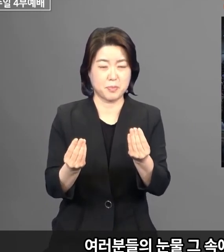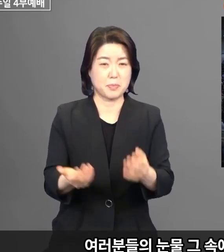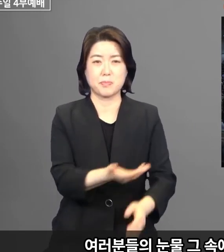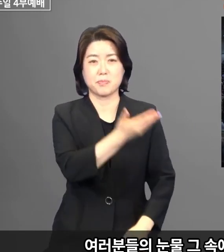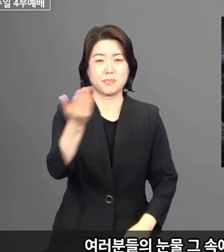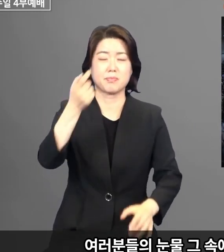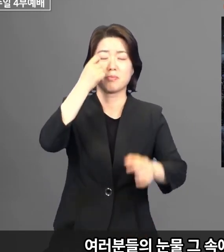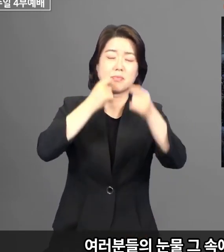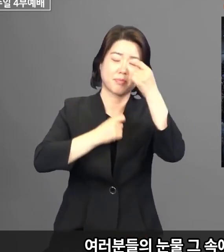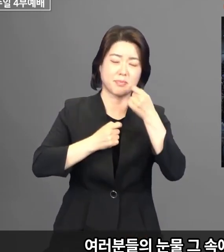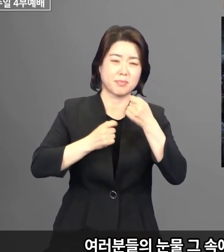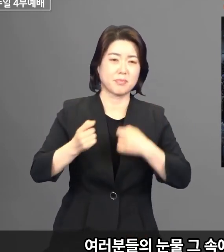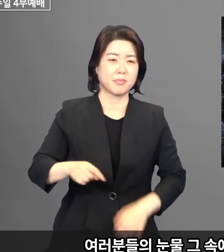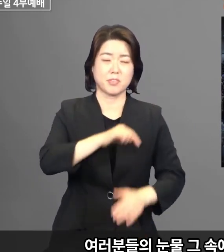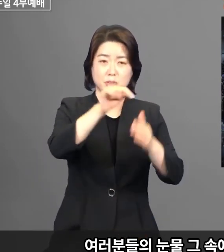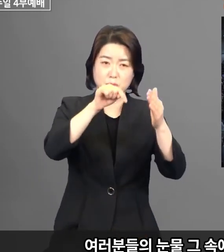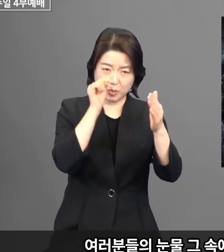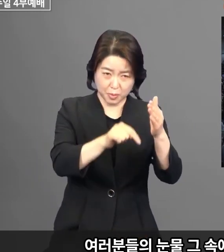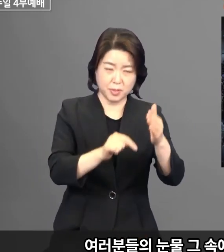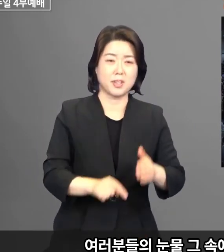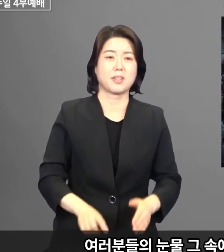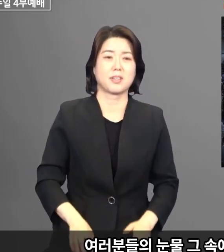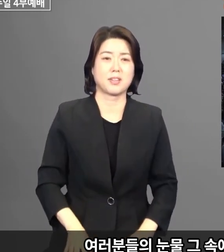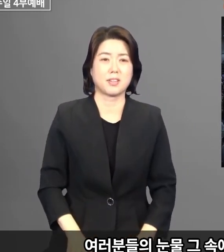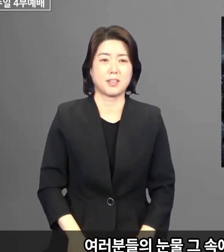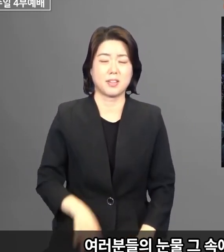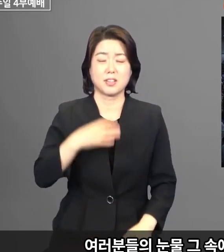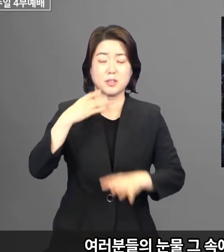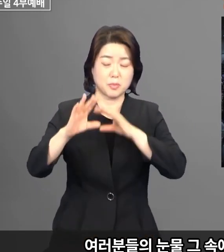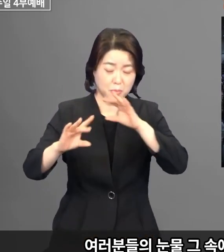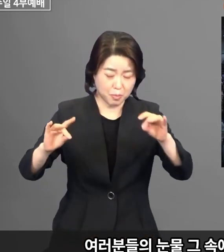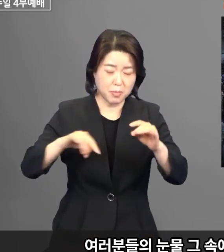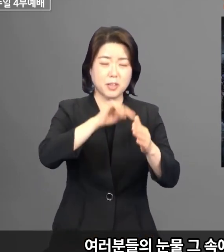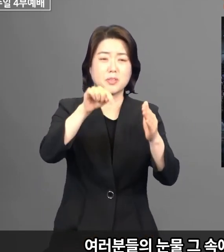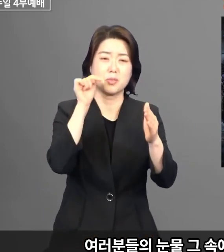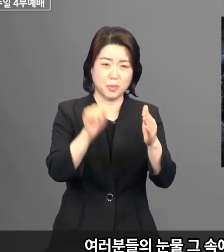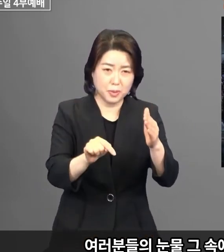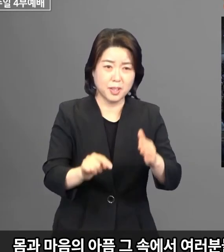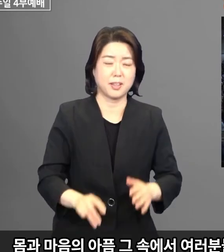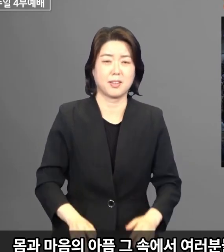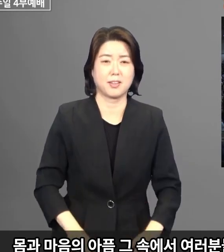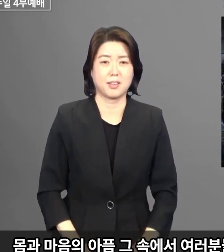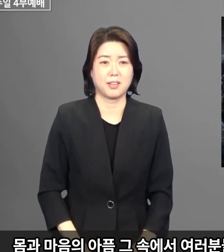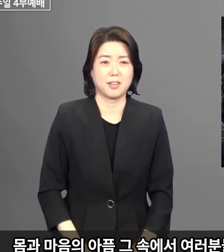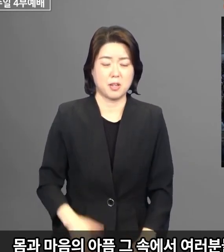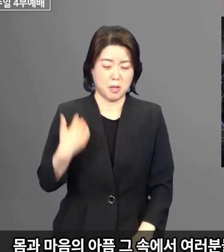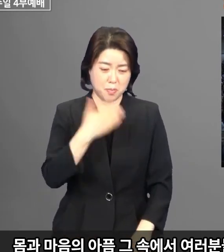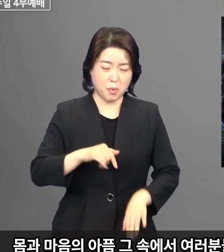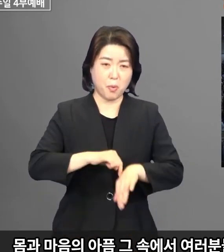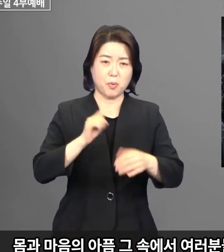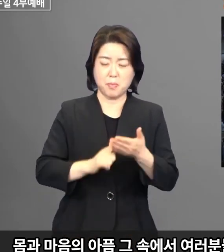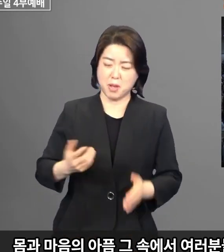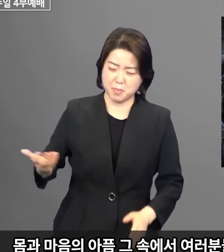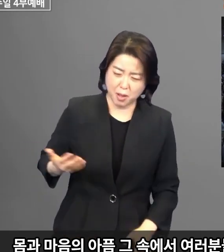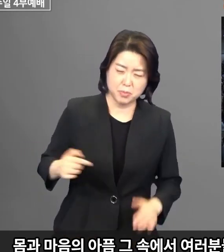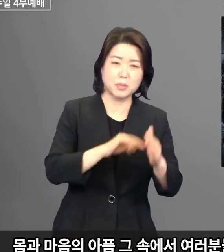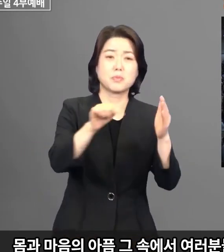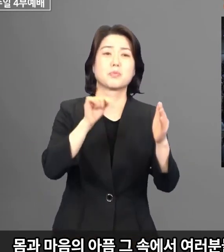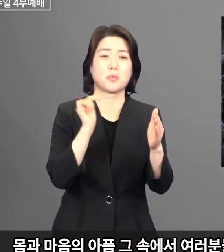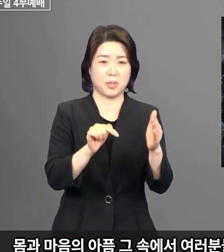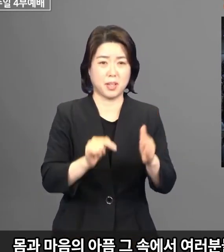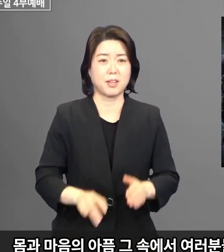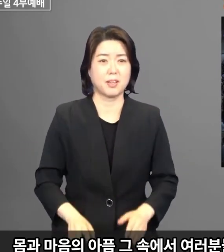여러분들의 눈물 그 속에서, 그 목마름 그 속에서 몸과 마음의 아픔 그